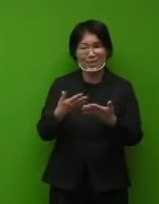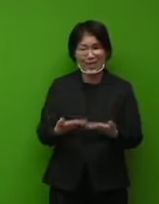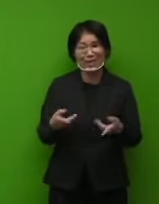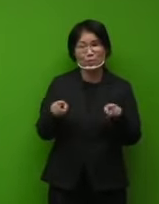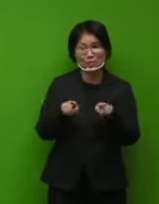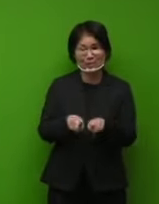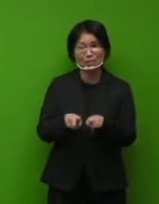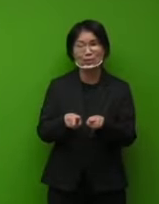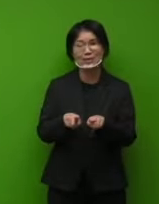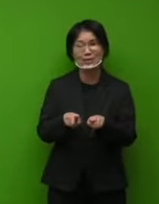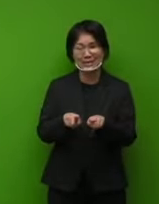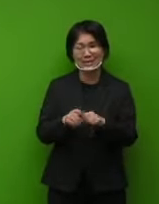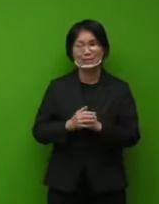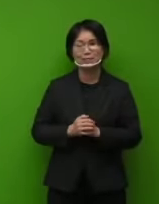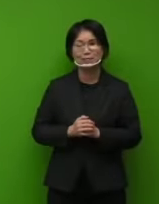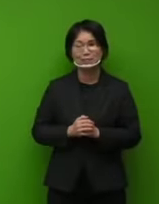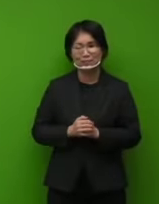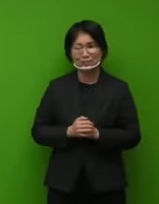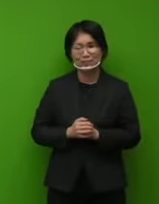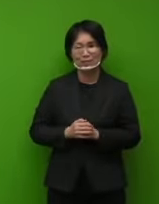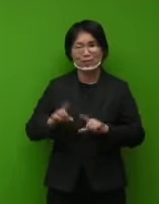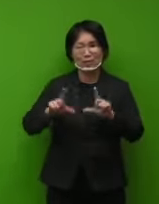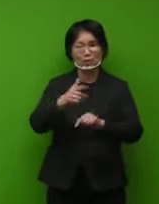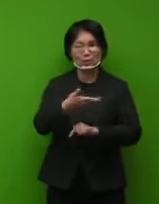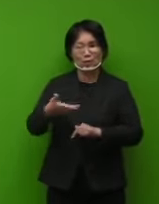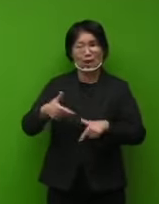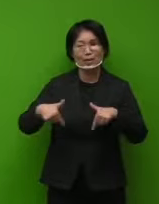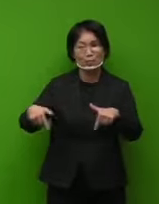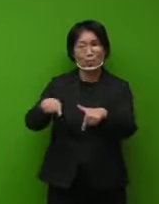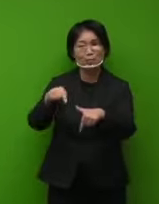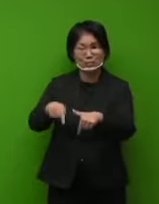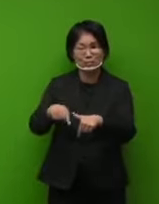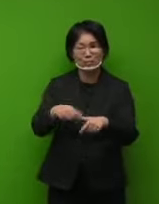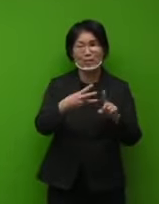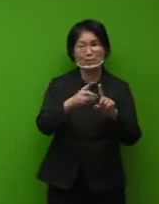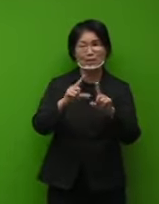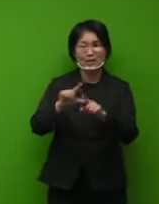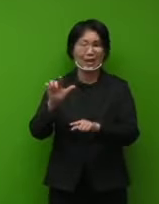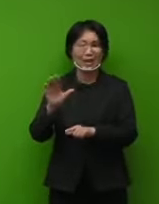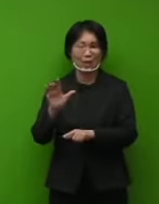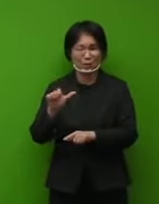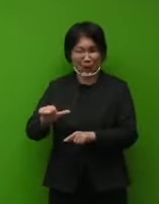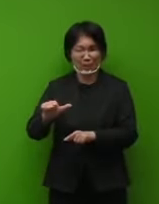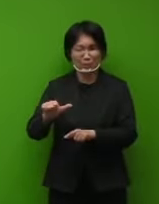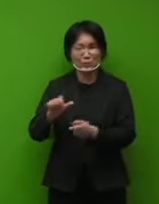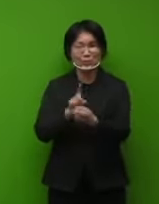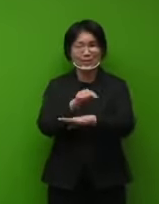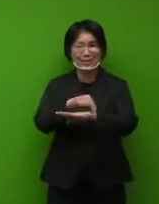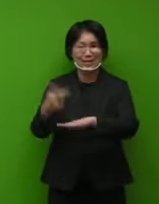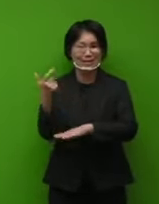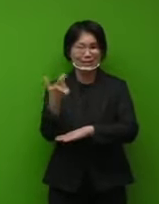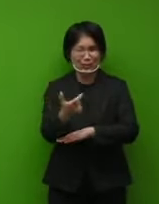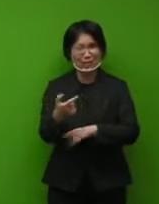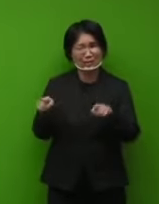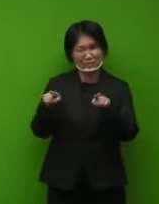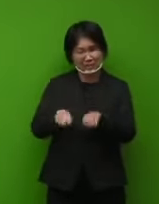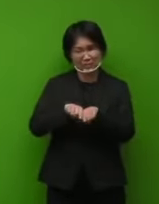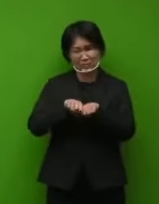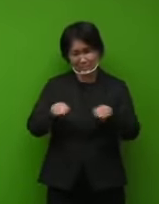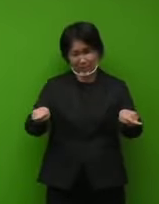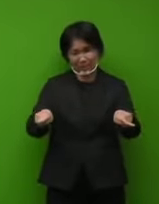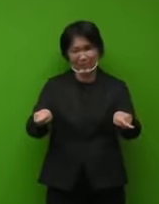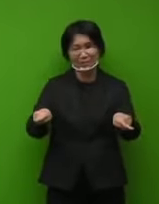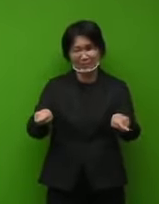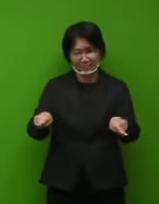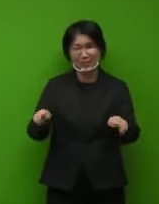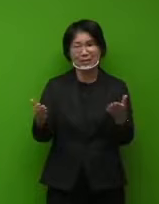緒になって、東海ブロックで BA.5 対策強化宣言を一緒に出しましょうということで、今これは